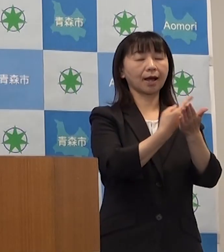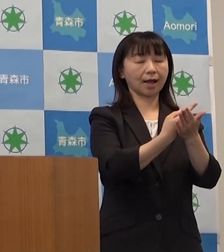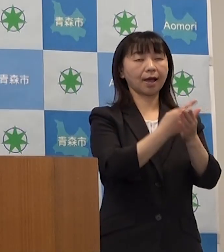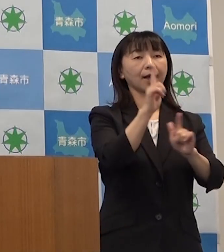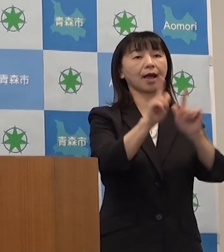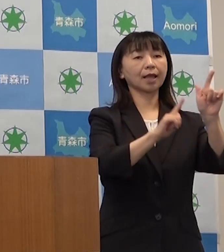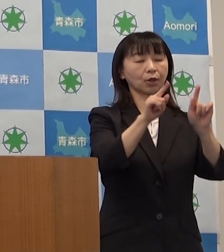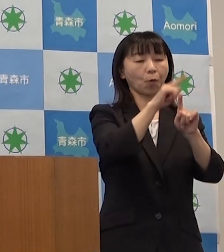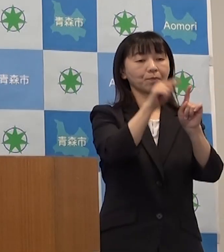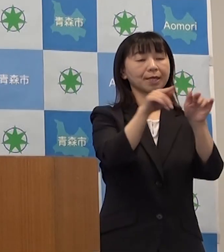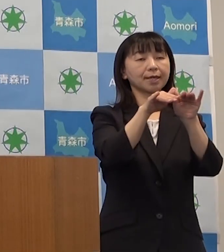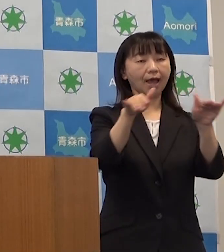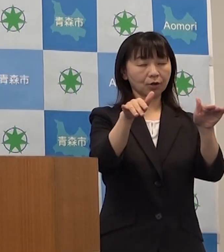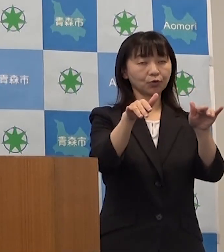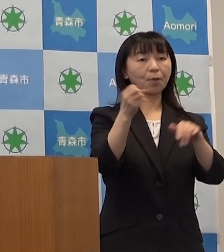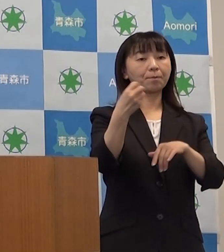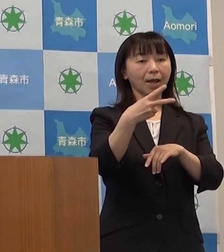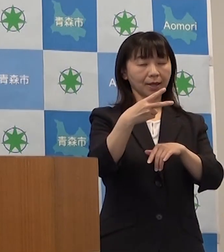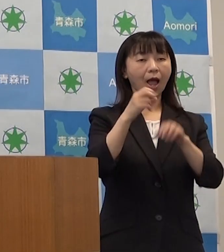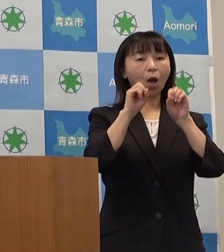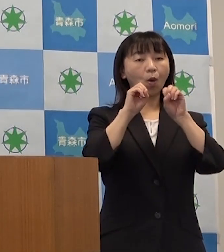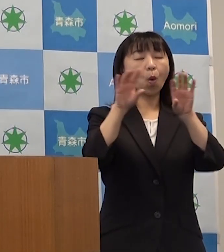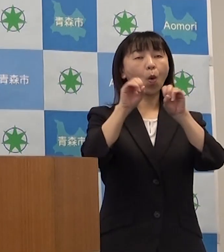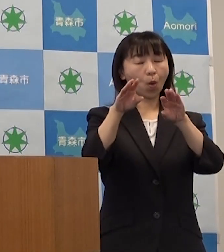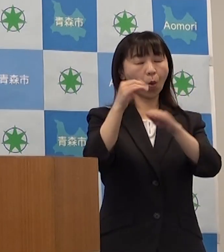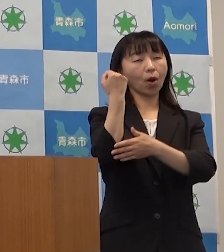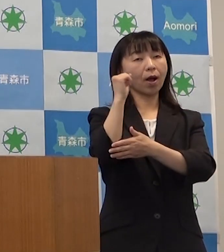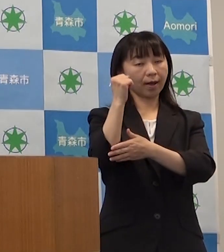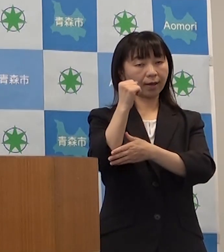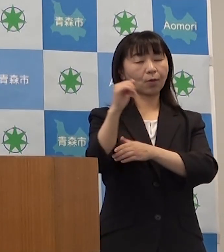PR イベントや広報活動等の実施、